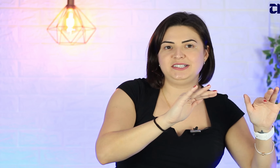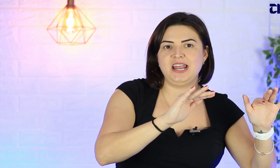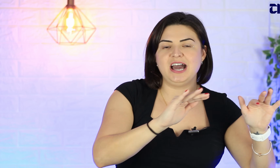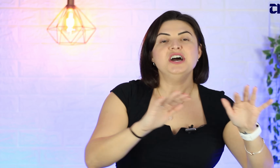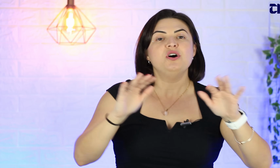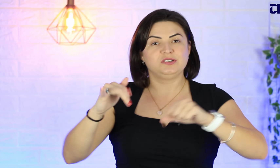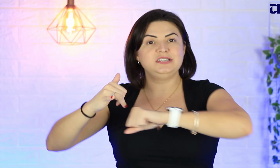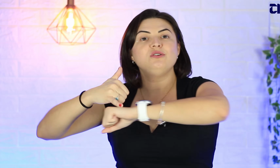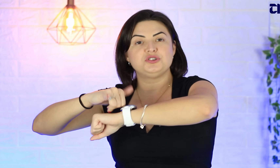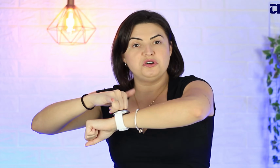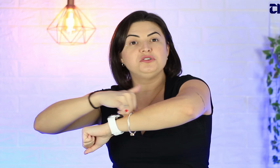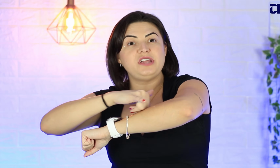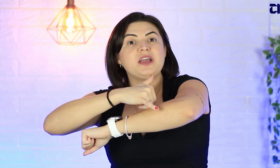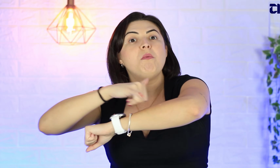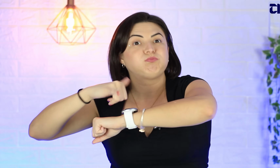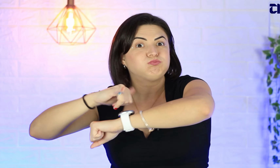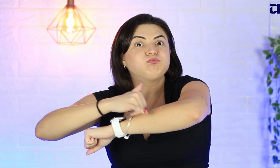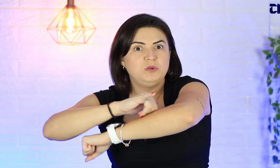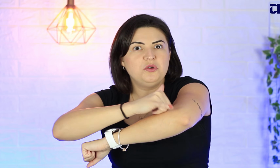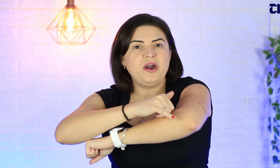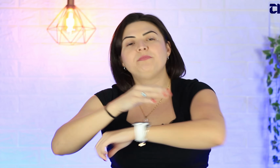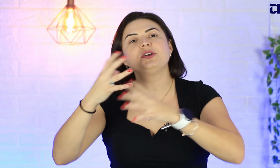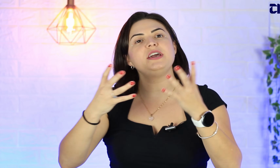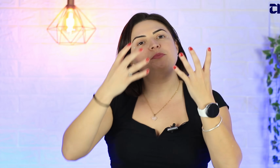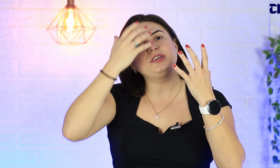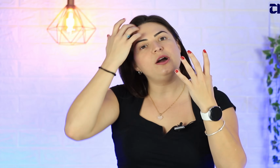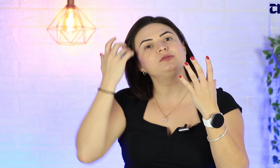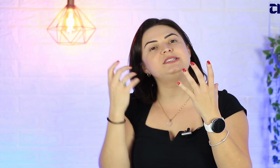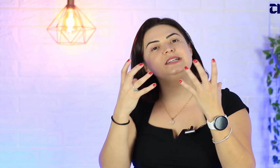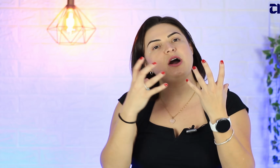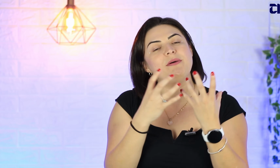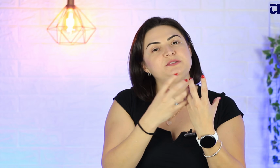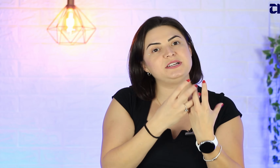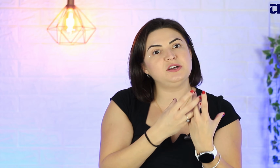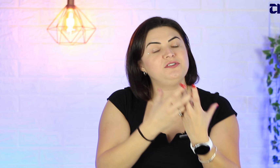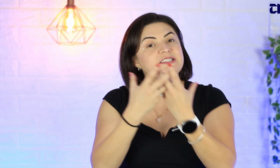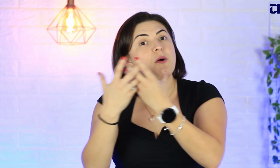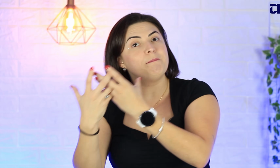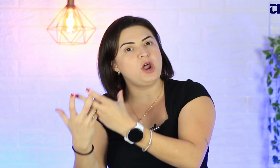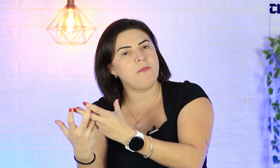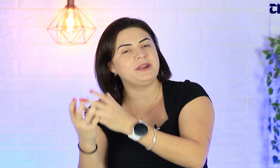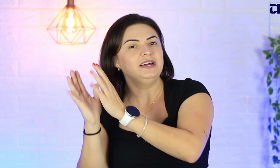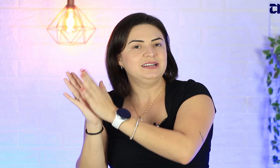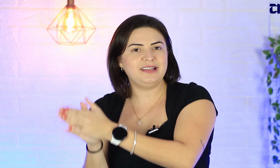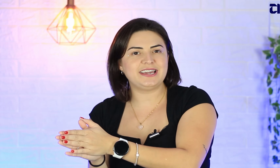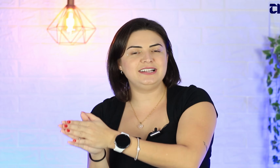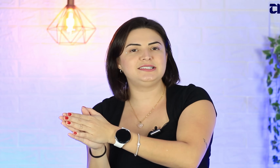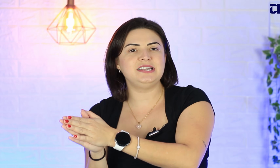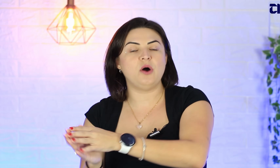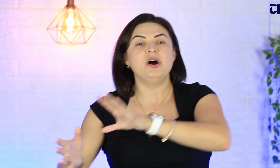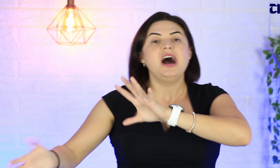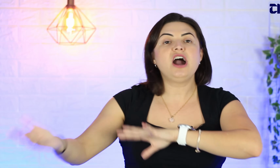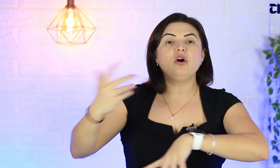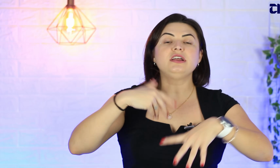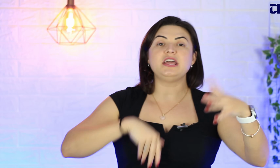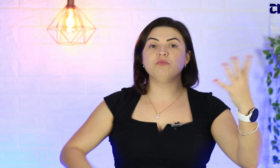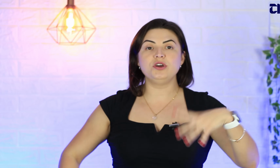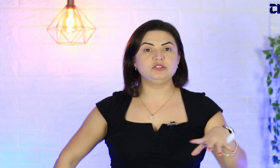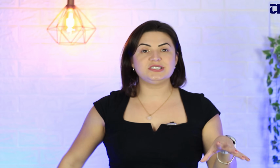ensinar. O sinal de gordo tem, não é? Por quê? Porque é um sinal, uma expressão facial própria daquele sinal. Agora, tem muitos